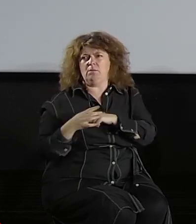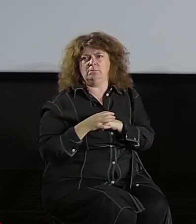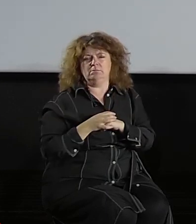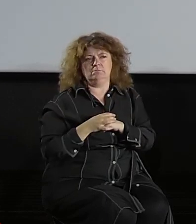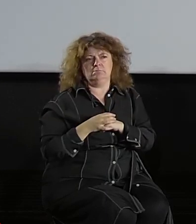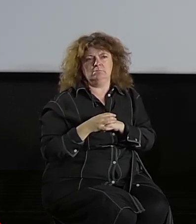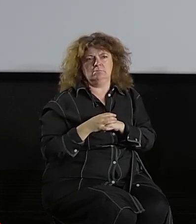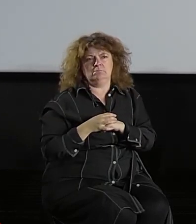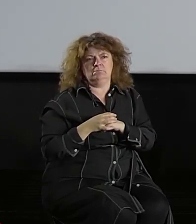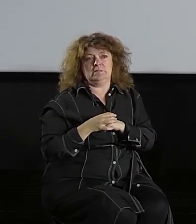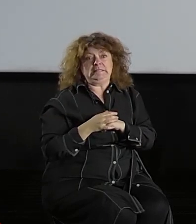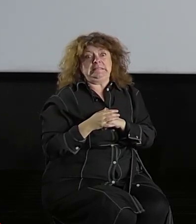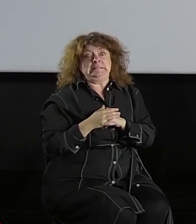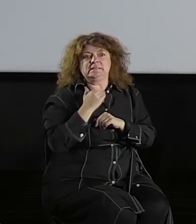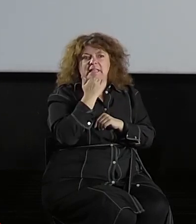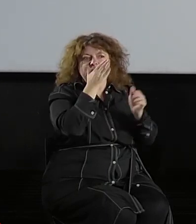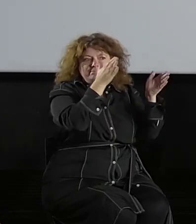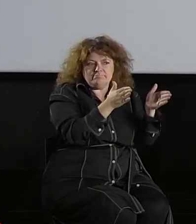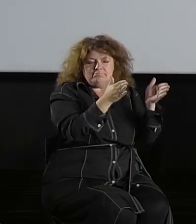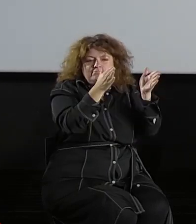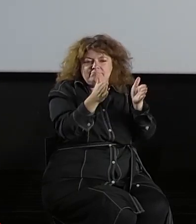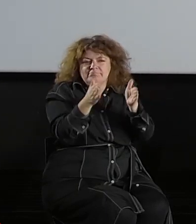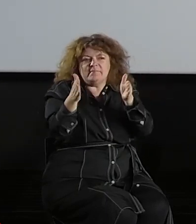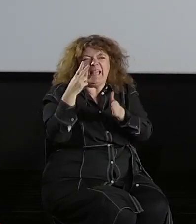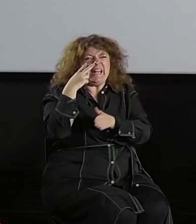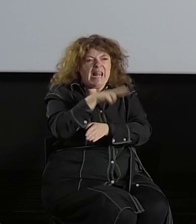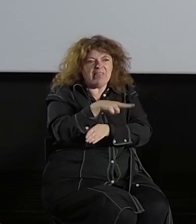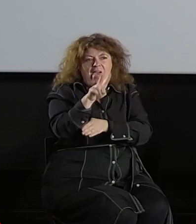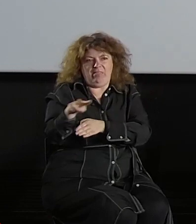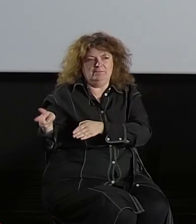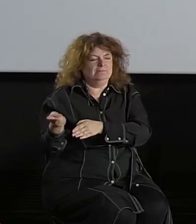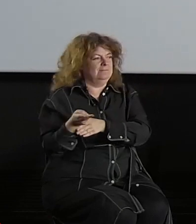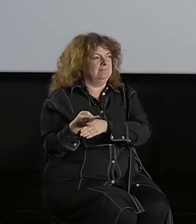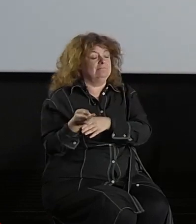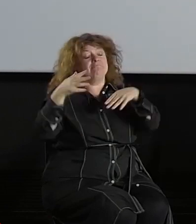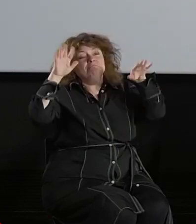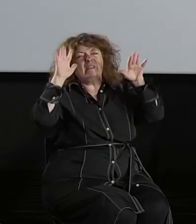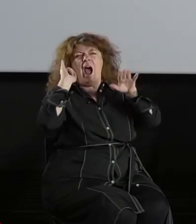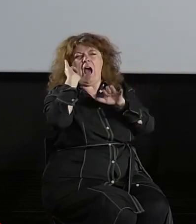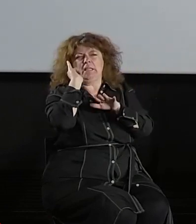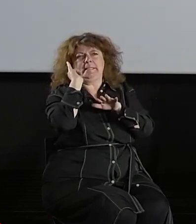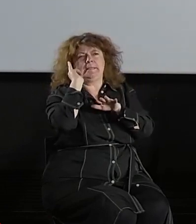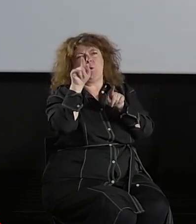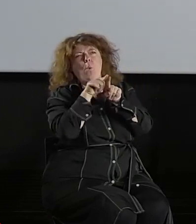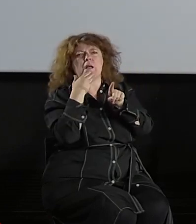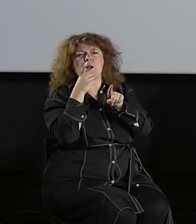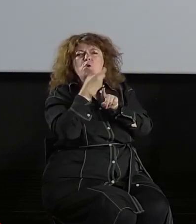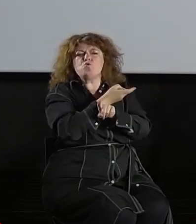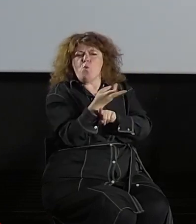casi es caso por caso la la realidad Aunque es verdad que hay una amplia eh número de gente que que